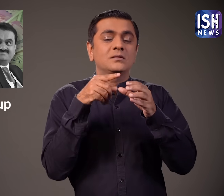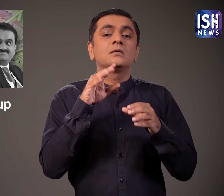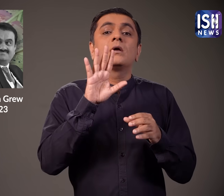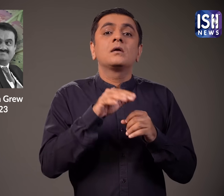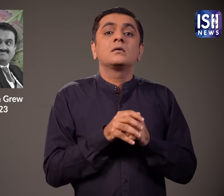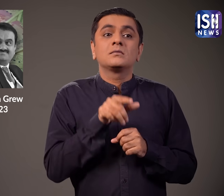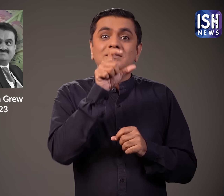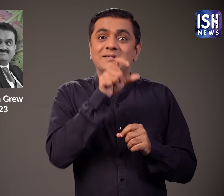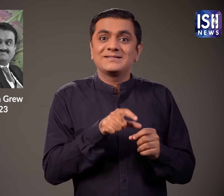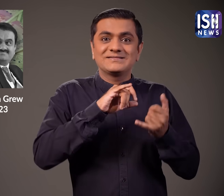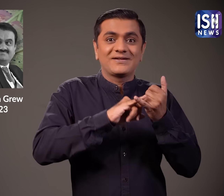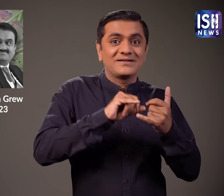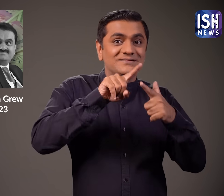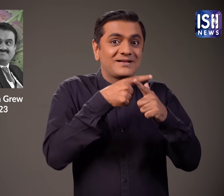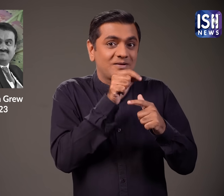दिवंगत पती ओपी जिंदाल ने की थी